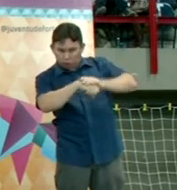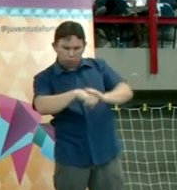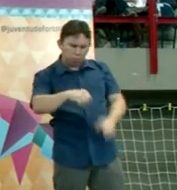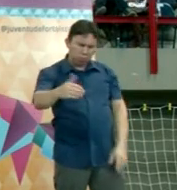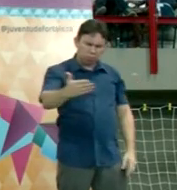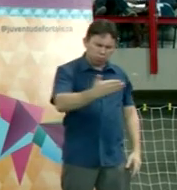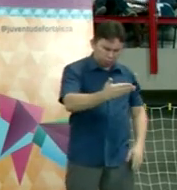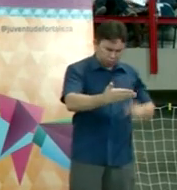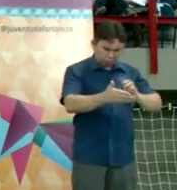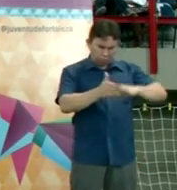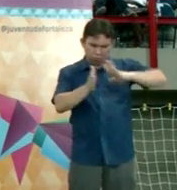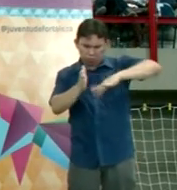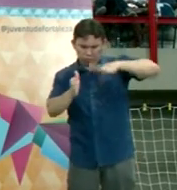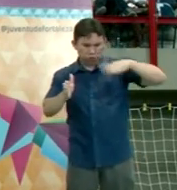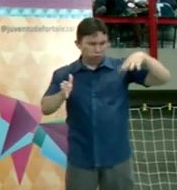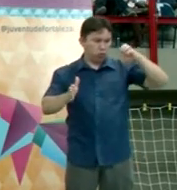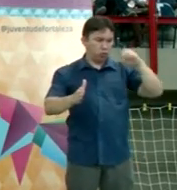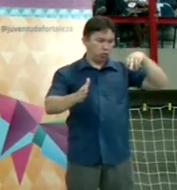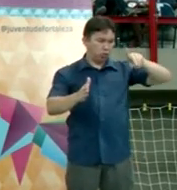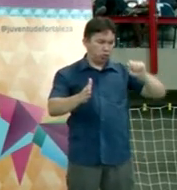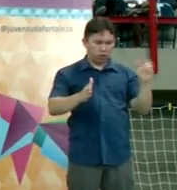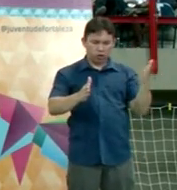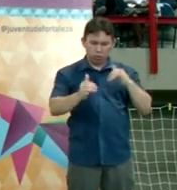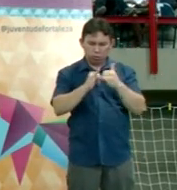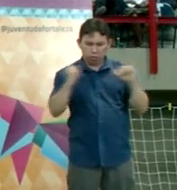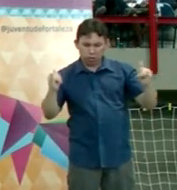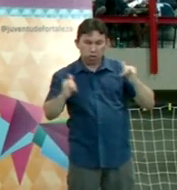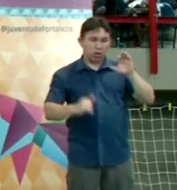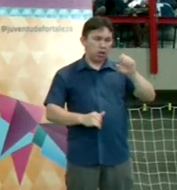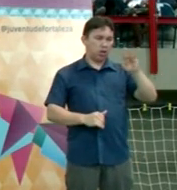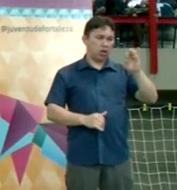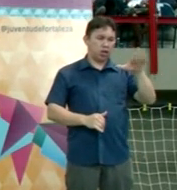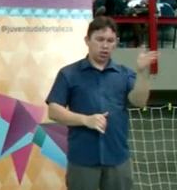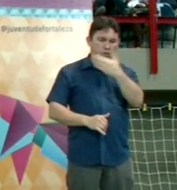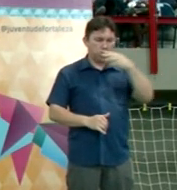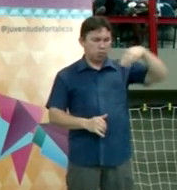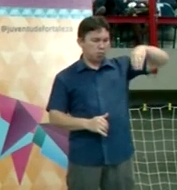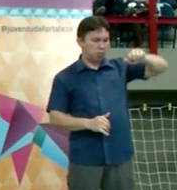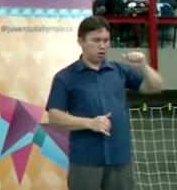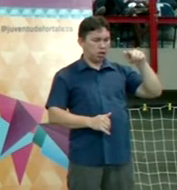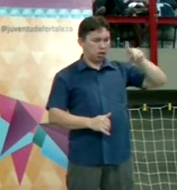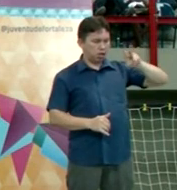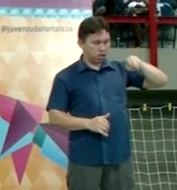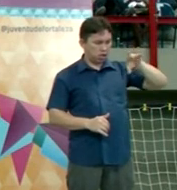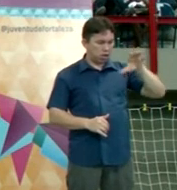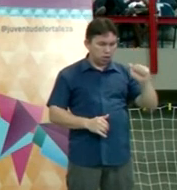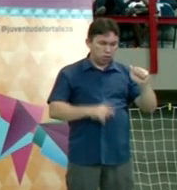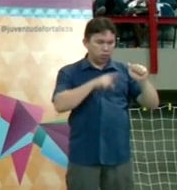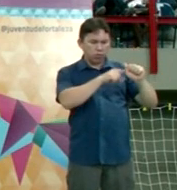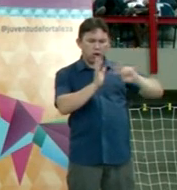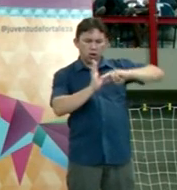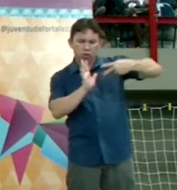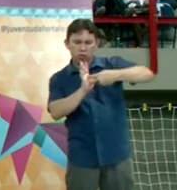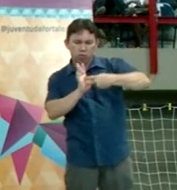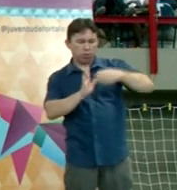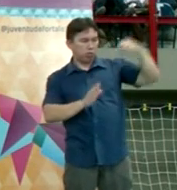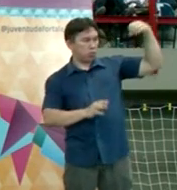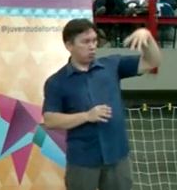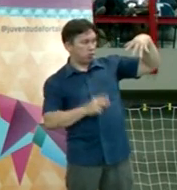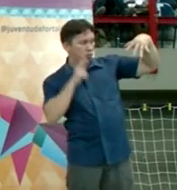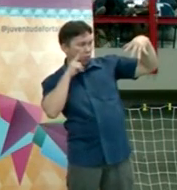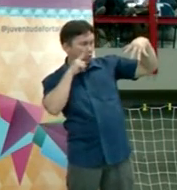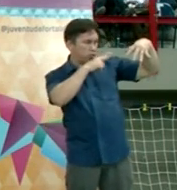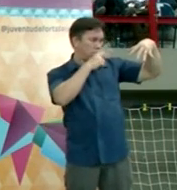na prova ondas eletromagnéticas, isso tem que trazer o que para a tua memória? Onda eletromagnética significa